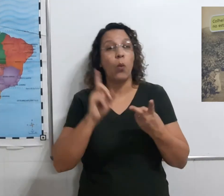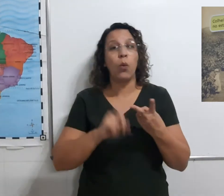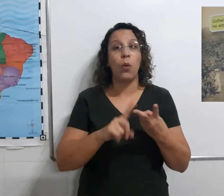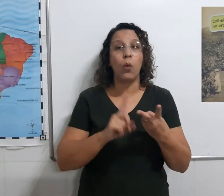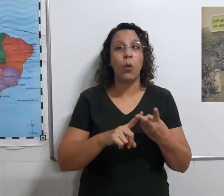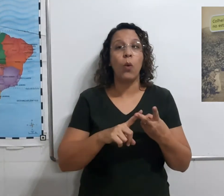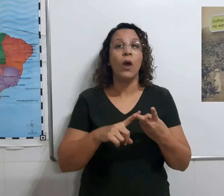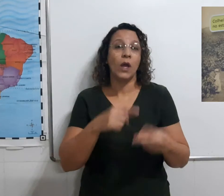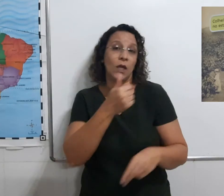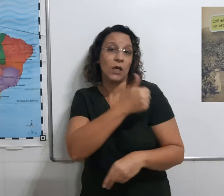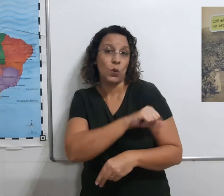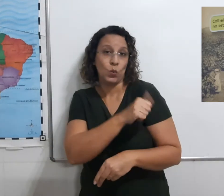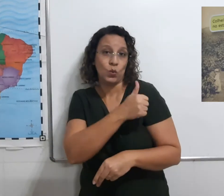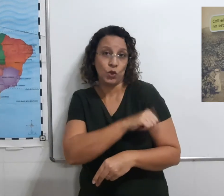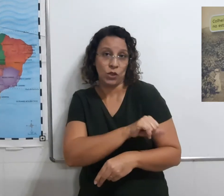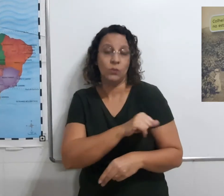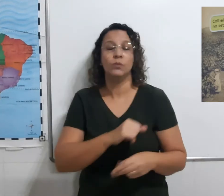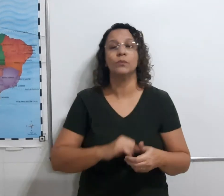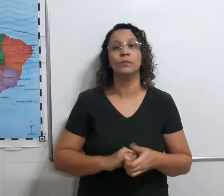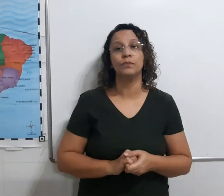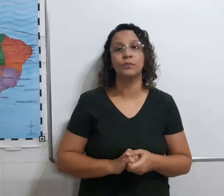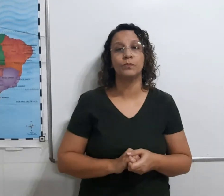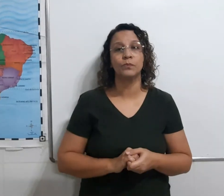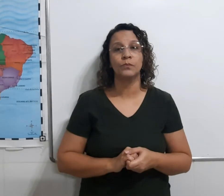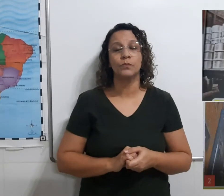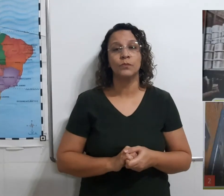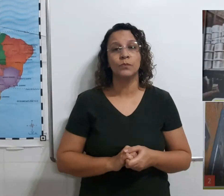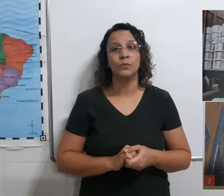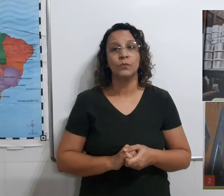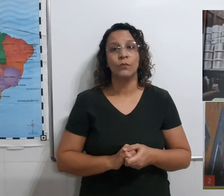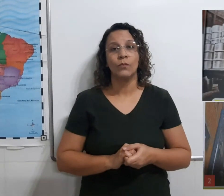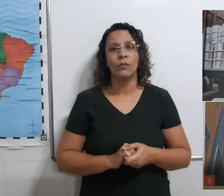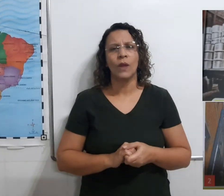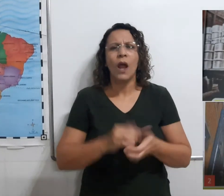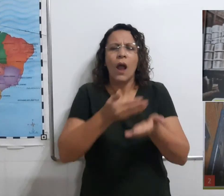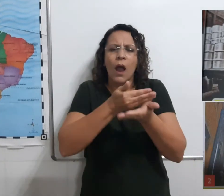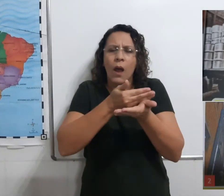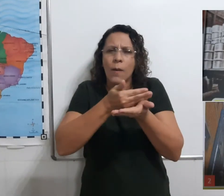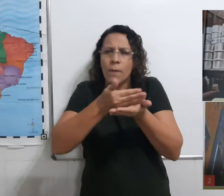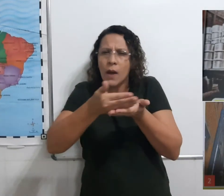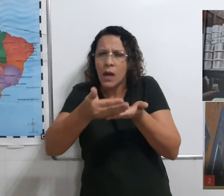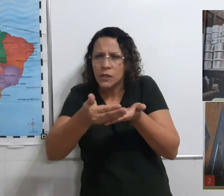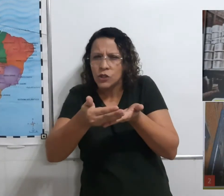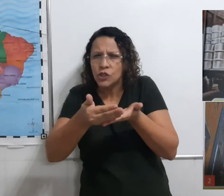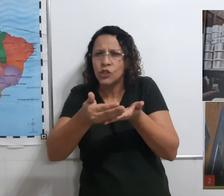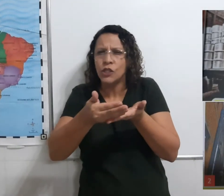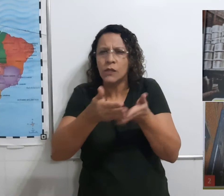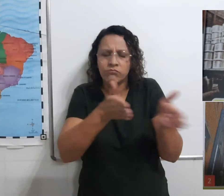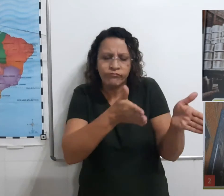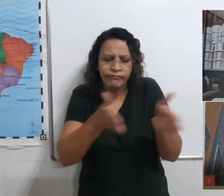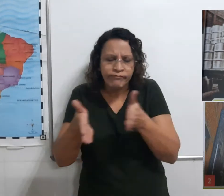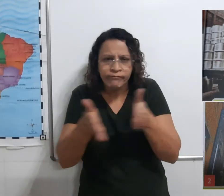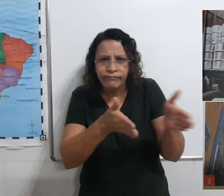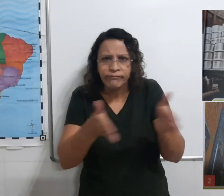de Janeiro. A partir da década de